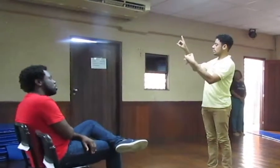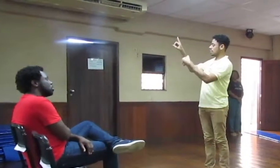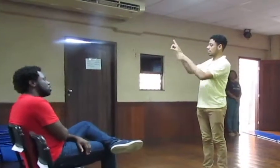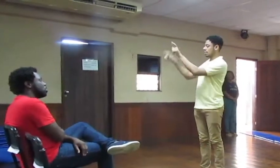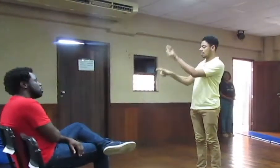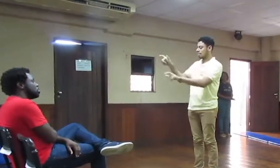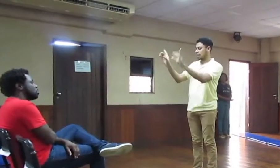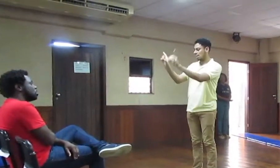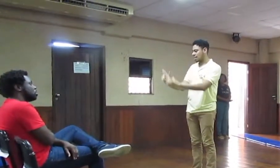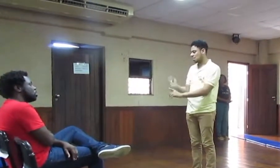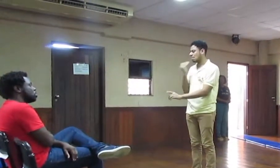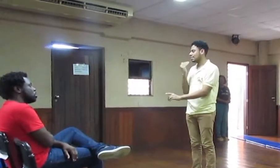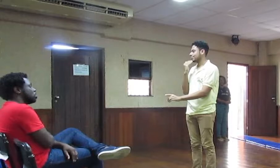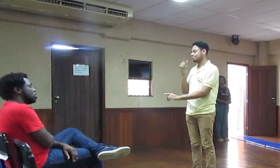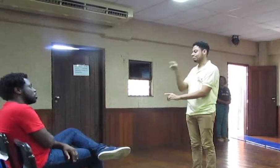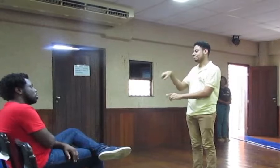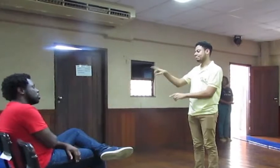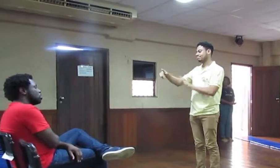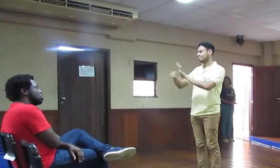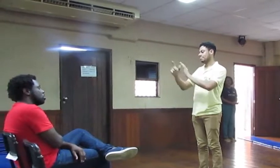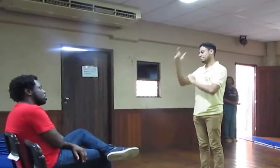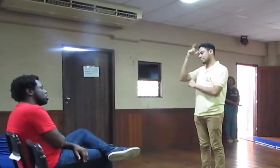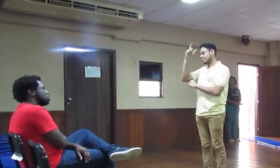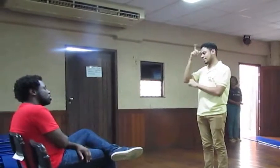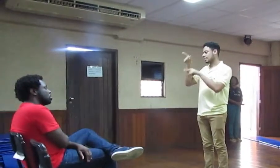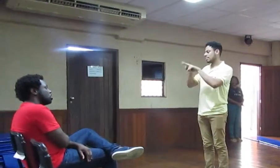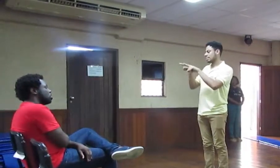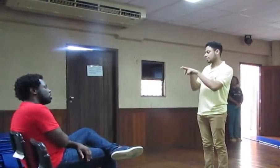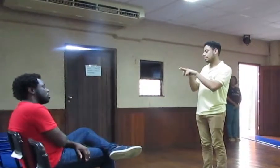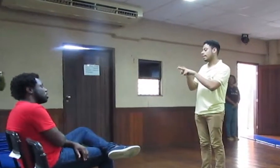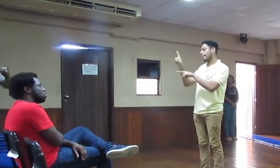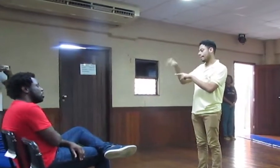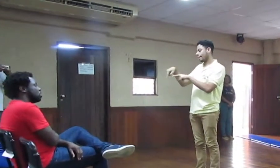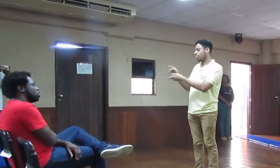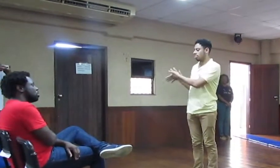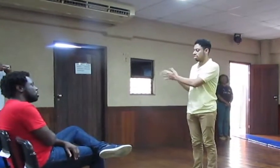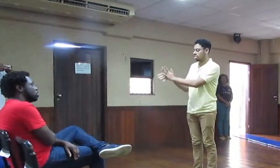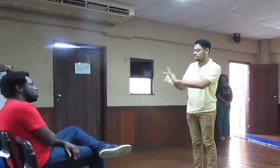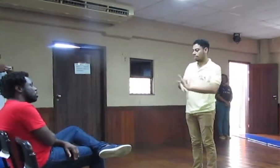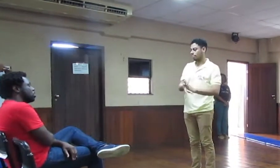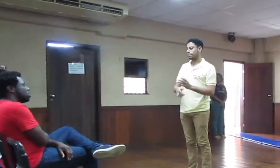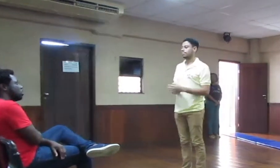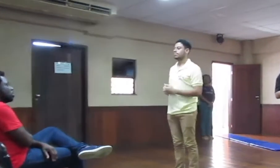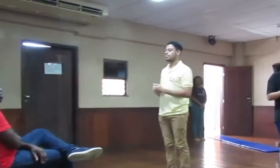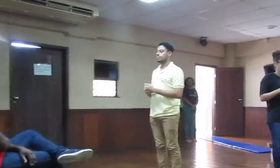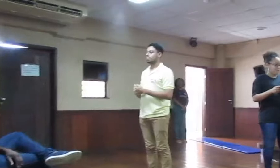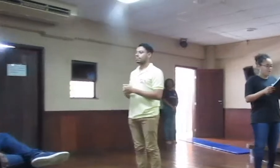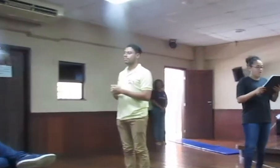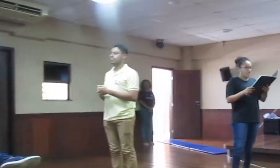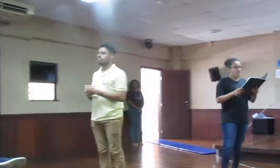Deus. Portanto, os que não se encaixavam neste padrão era posto em exclusão.